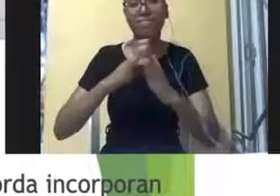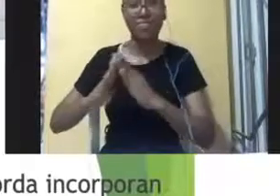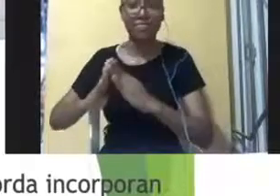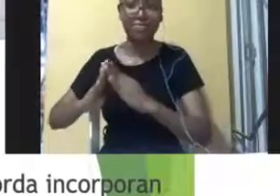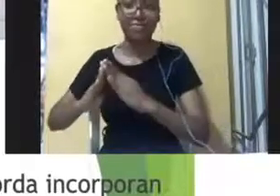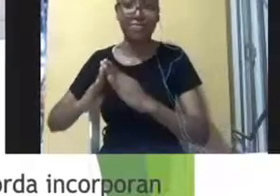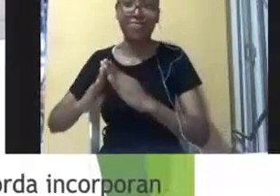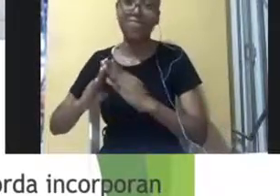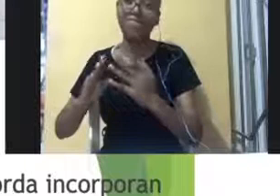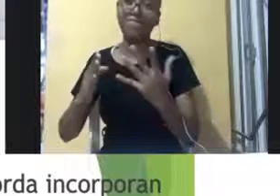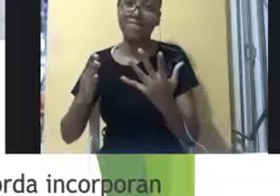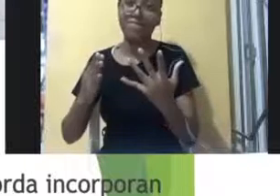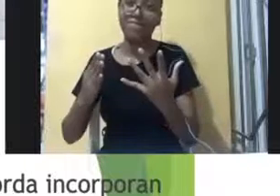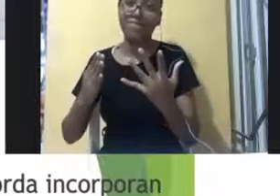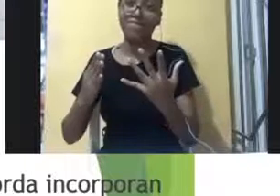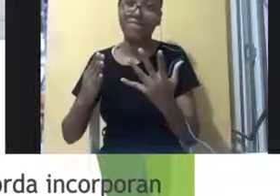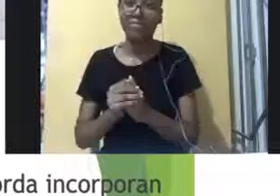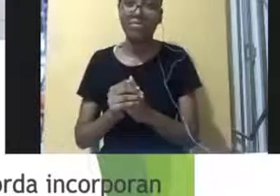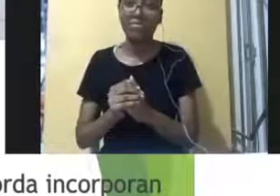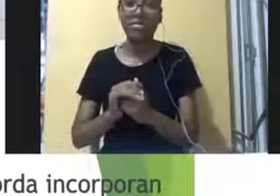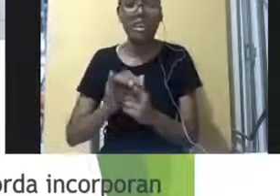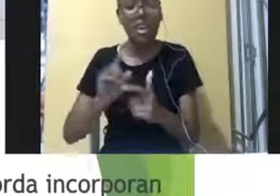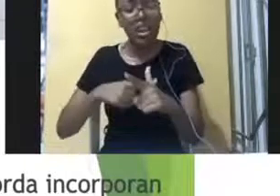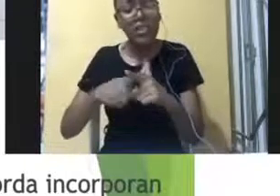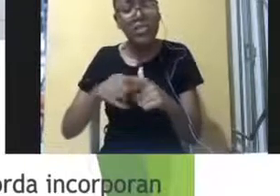Entonces, eso quisiera que lo vayan guardando dentro